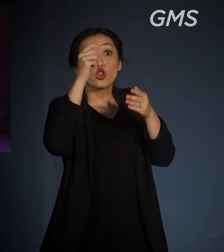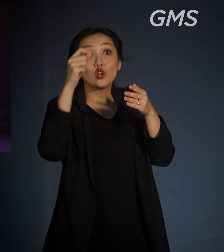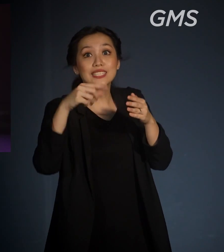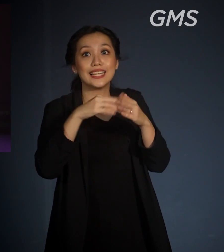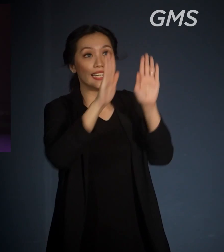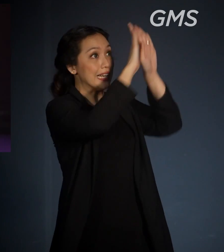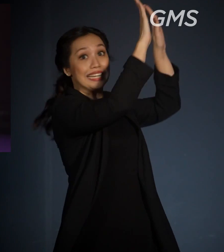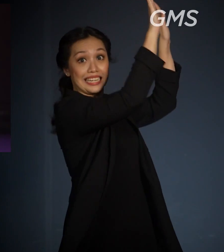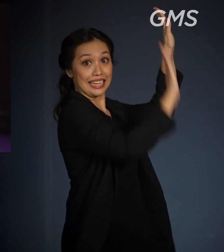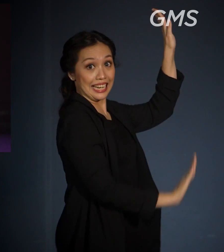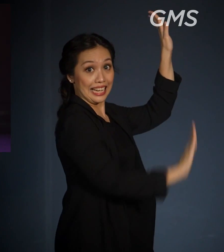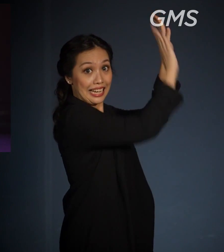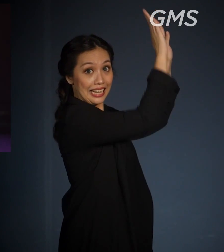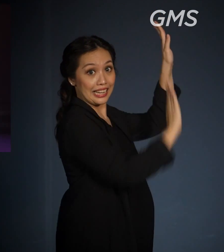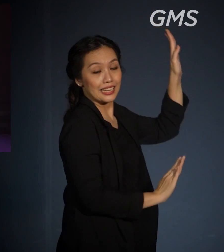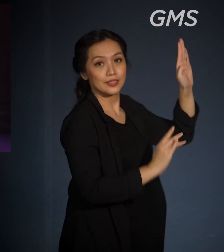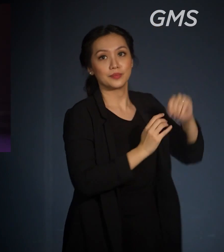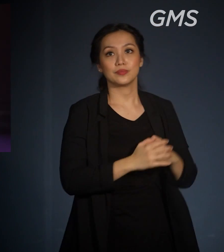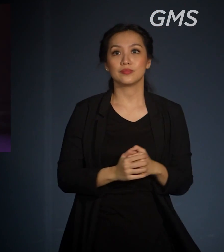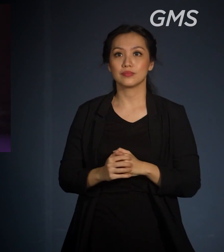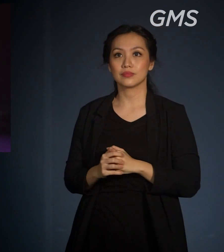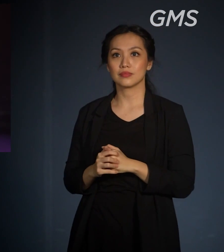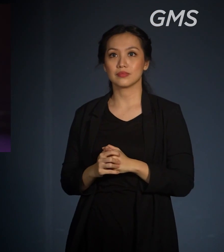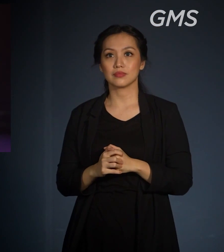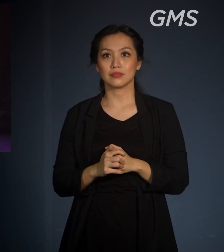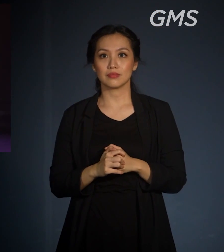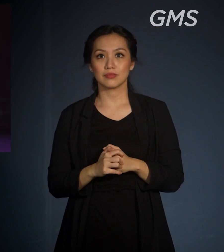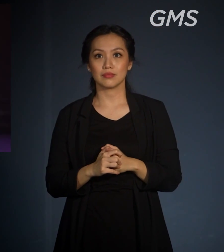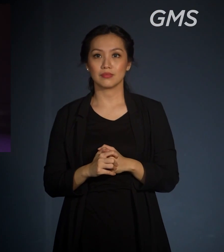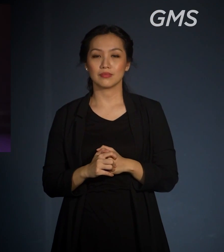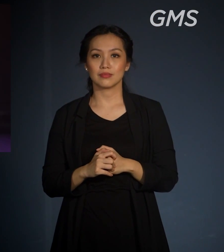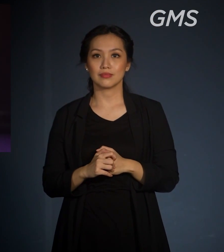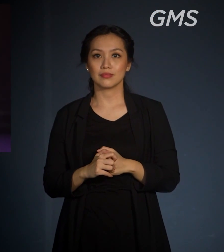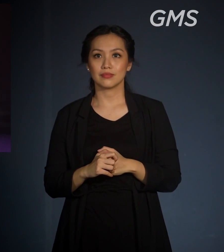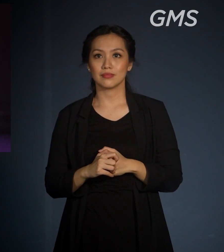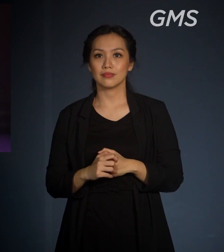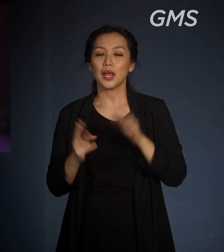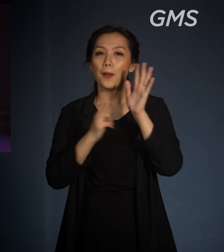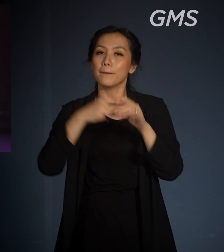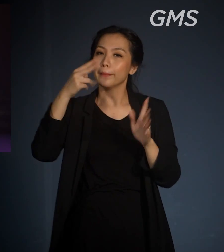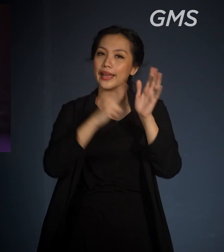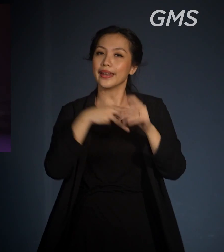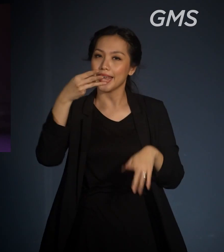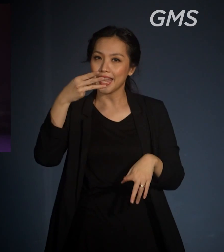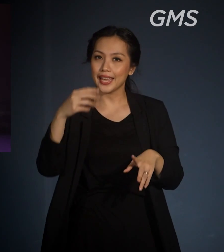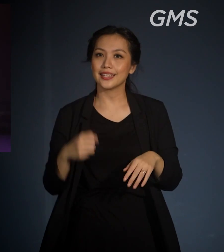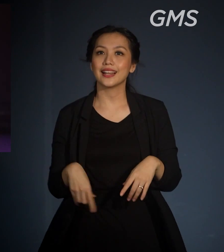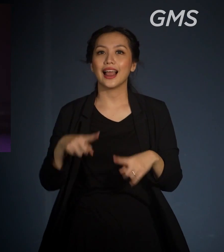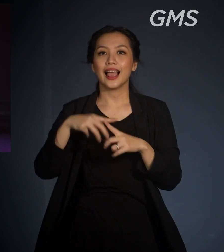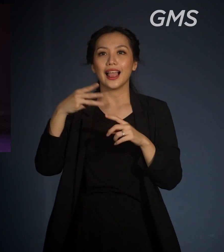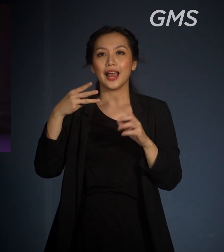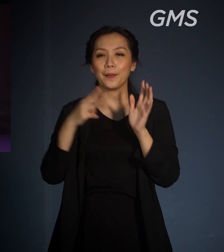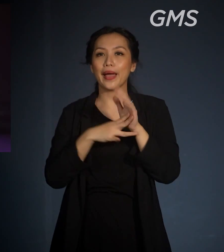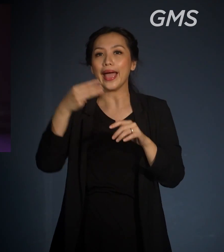artinya? Masa pemerintahan Tuanku dihitung dan telah diakhiri. Dan hidup Tuanku